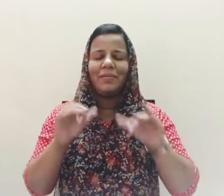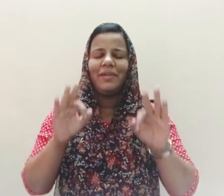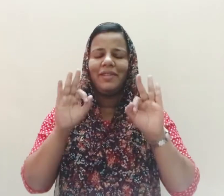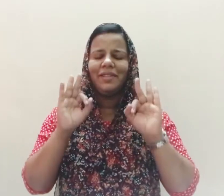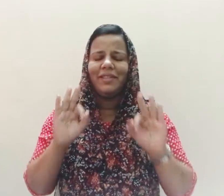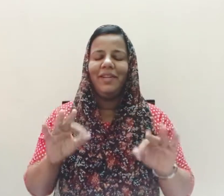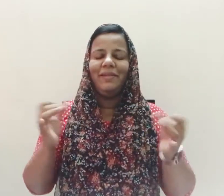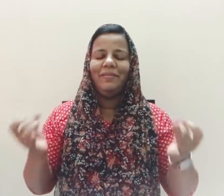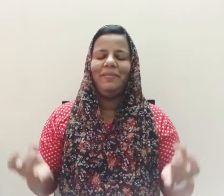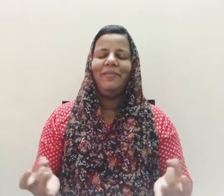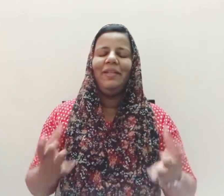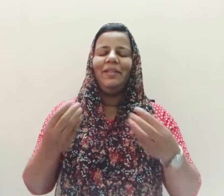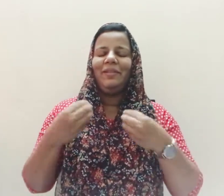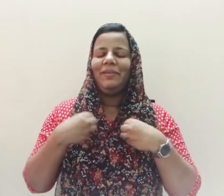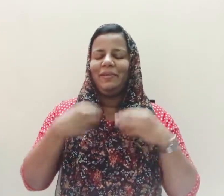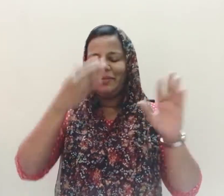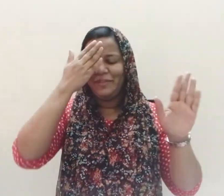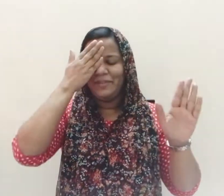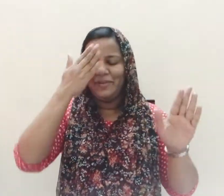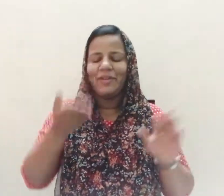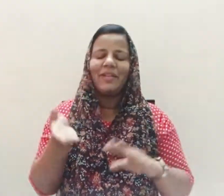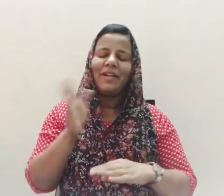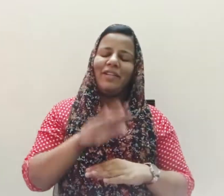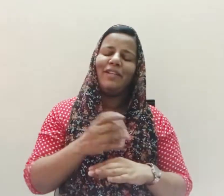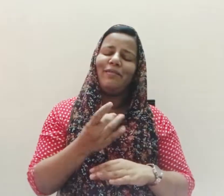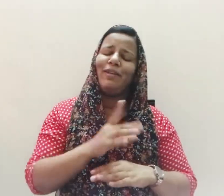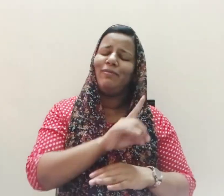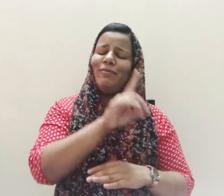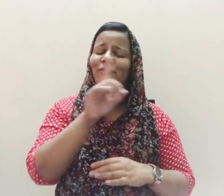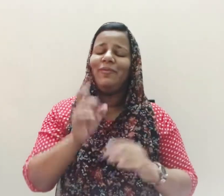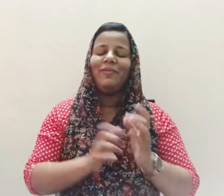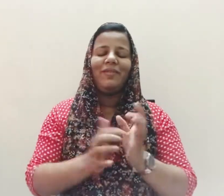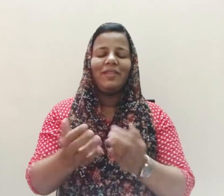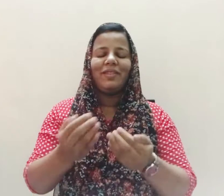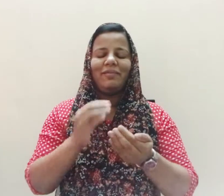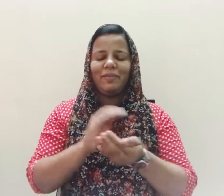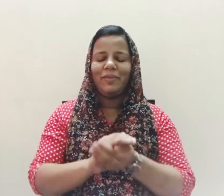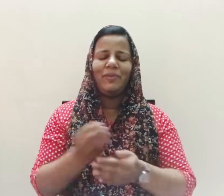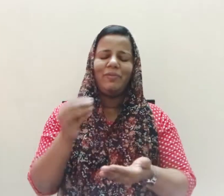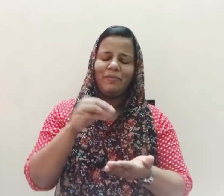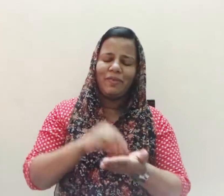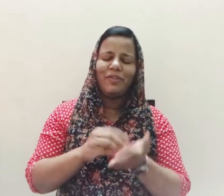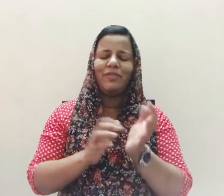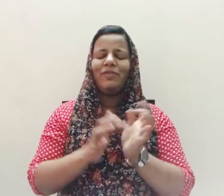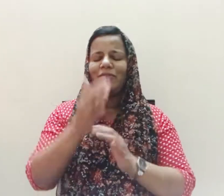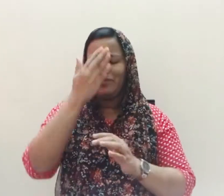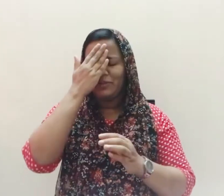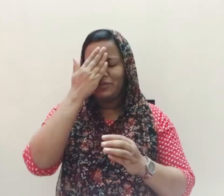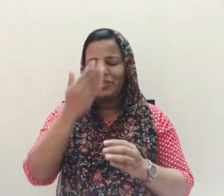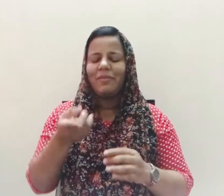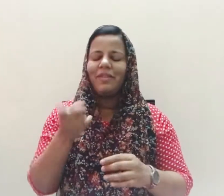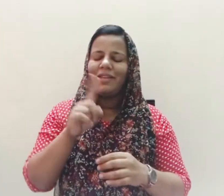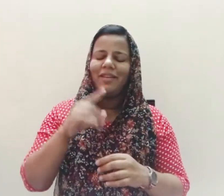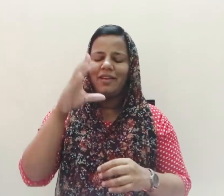നല്ല പ്രഭാതത്തിനായിട്ട് സ്തോത്രം. കഴിഞ്ഞ പകൽക്കാലം മുഴുവൻ ഞങ്ങളെ കാത്തു പരിപാലിച്ചതിന് ഒരിക്കലൂടെ സ്തോത്രം. രാത്രി ഞങ്ങൾക്ക് തന്ന നല്ല ഉറക്കത്തിന്